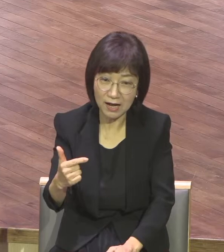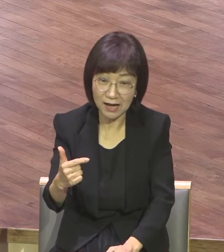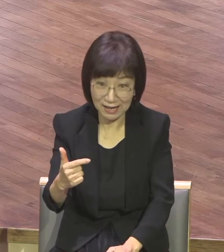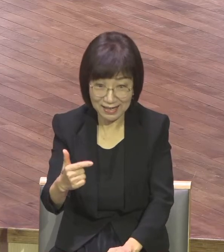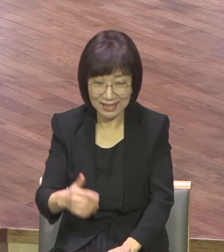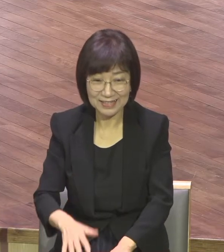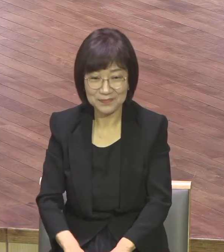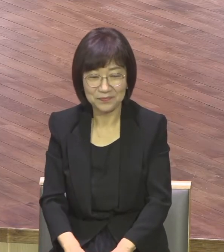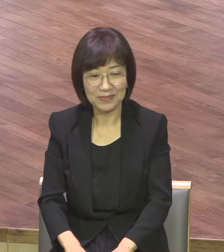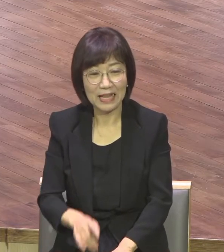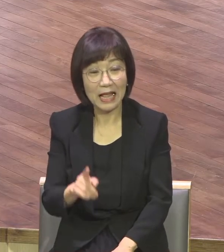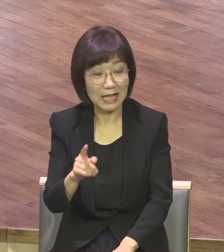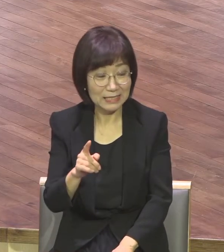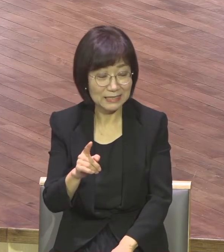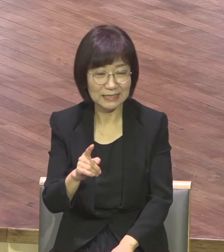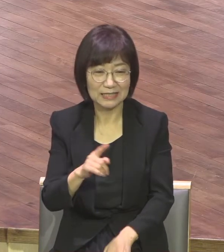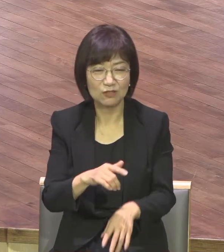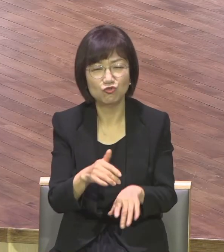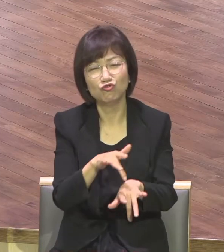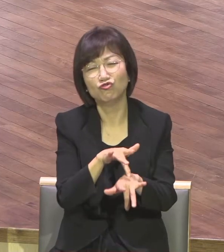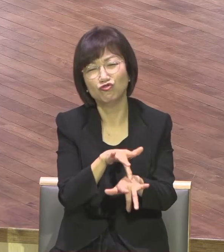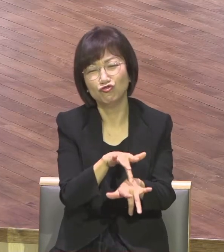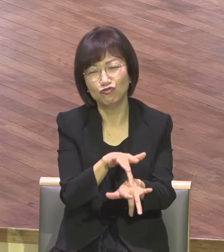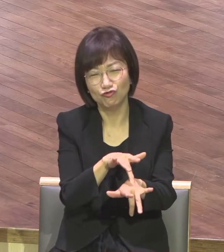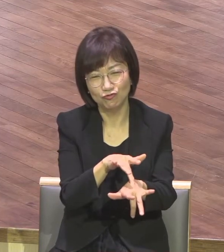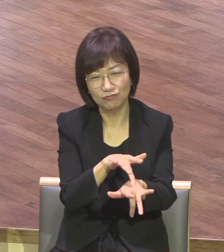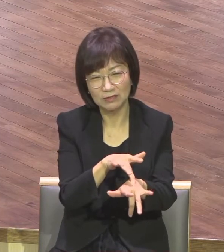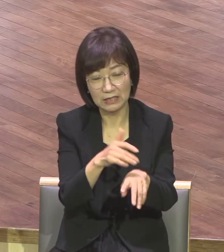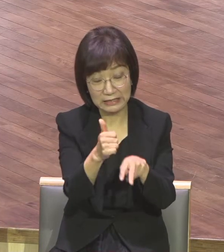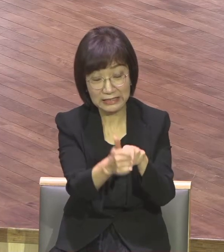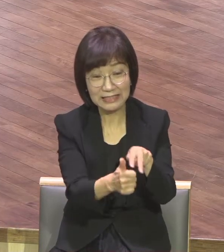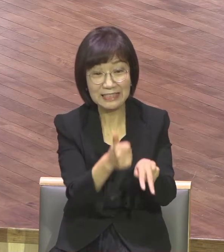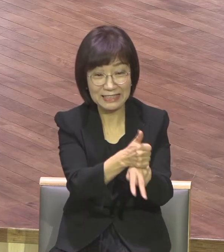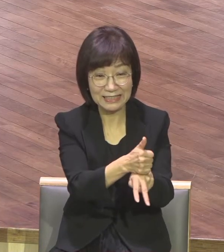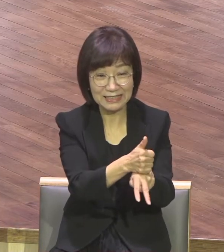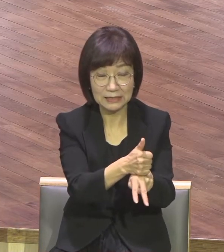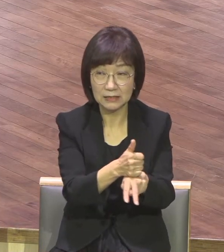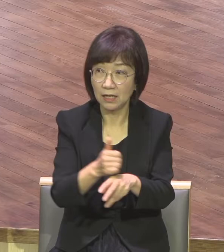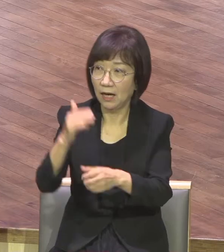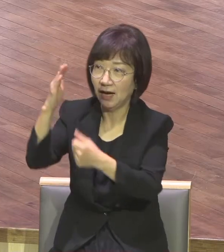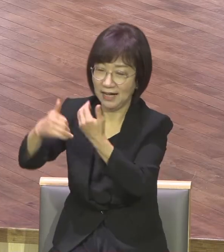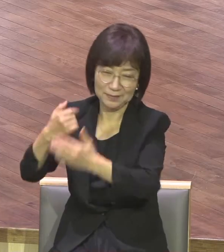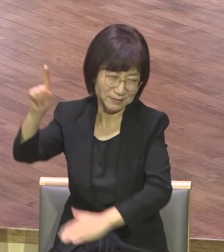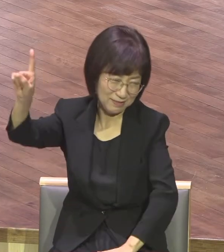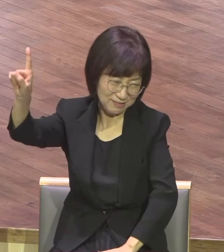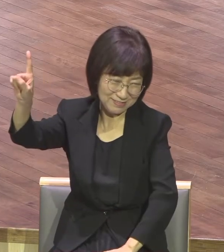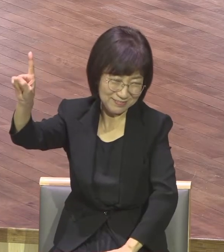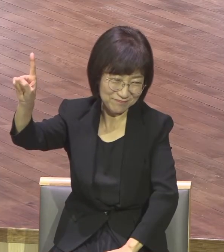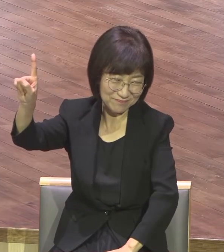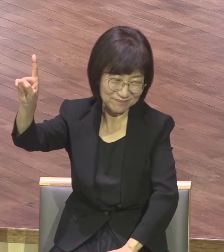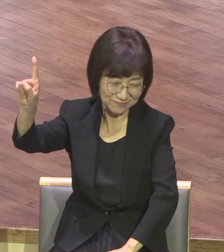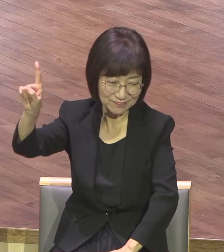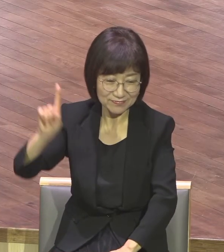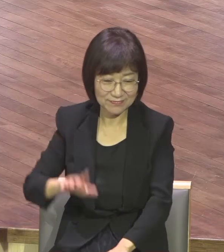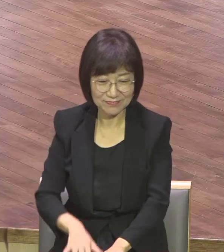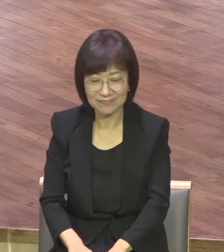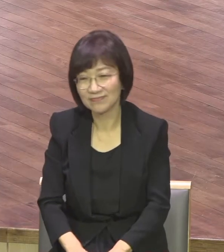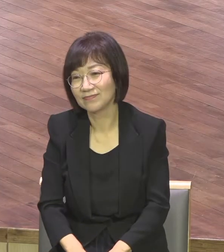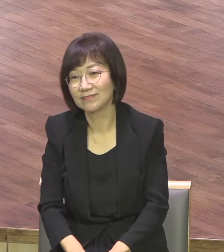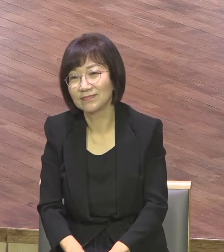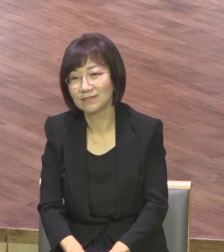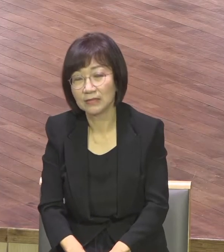신인데 신은 신인데 뭐요? 귀신이요. 신은 한 분밖에 없어요. 하나님. 아멘. 한 밖에 없는데 모두